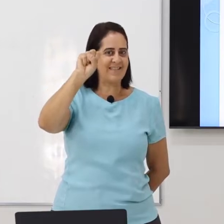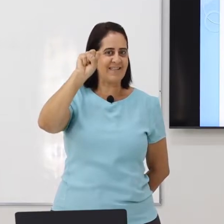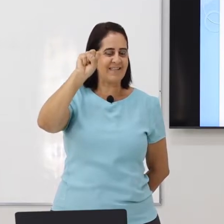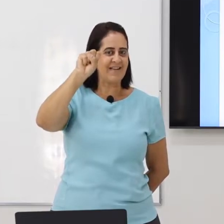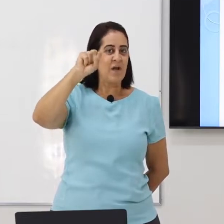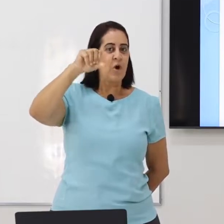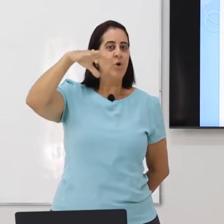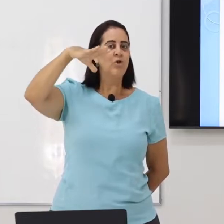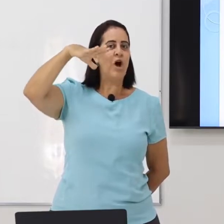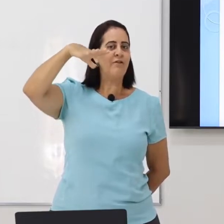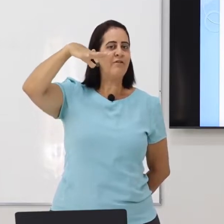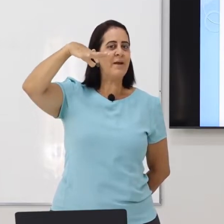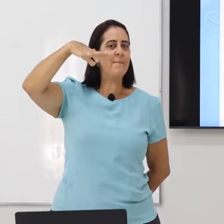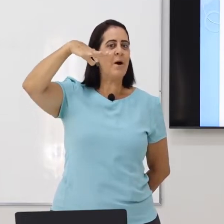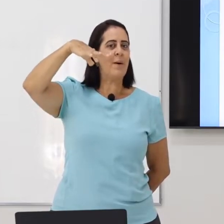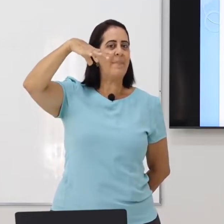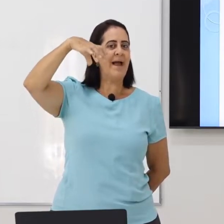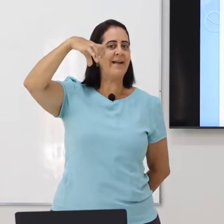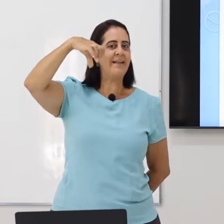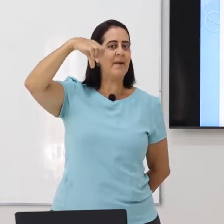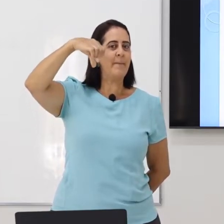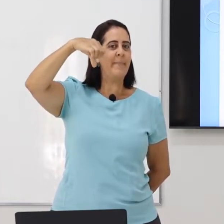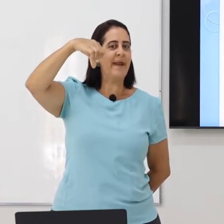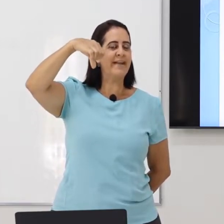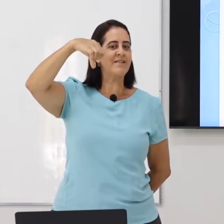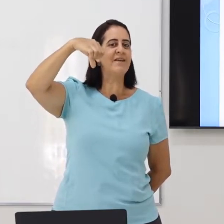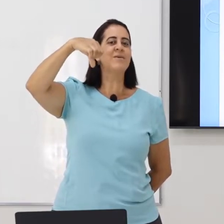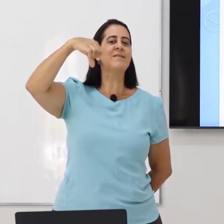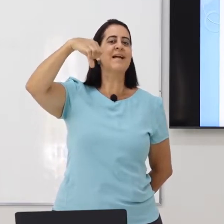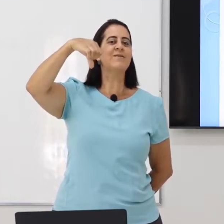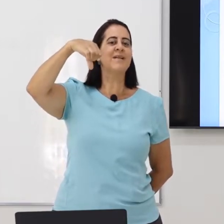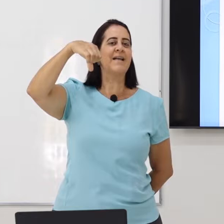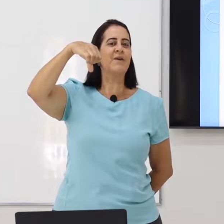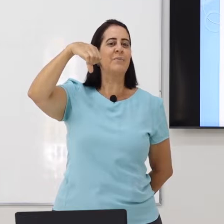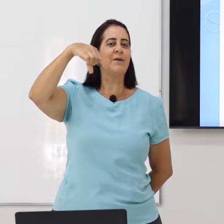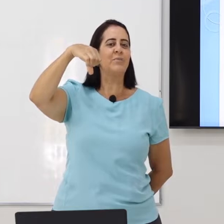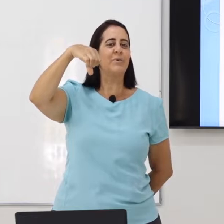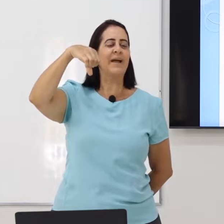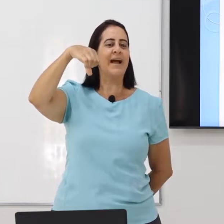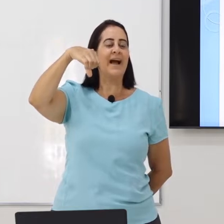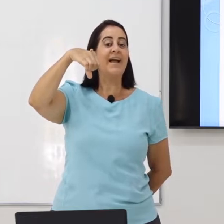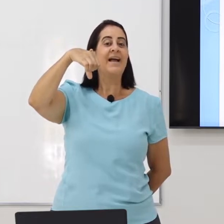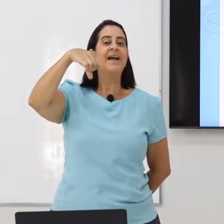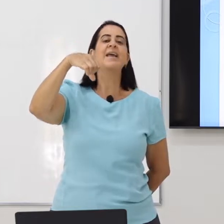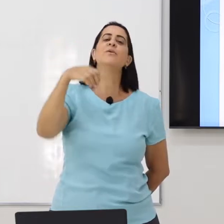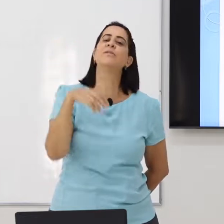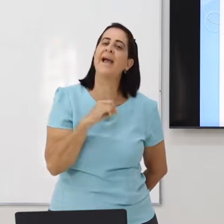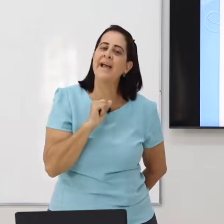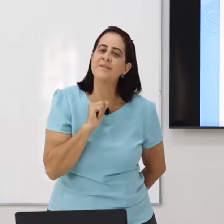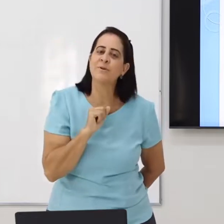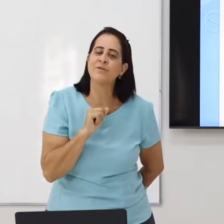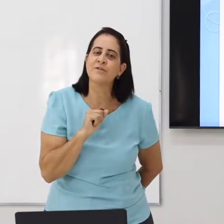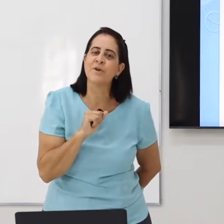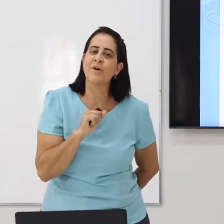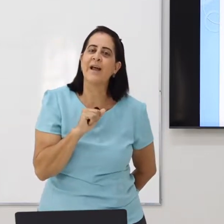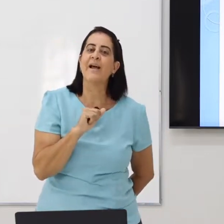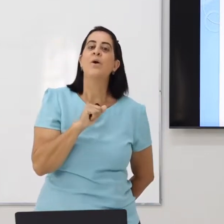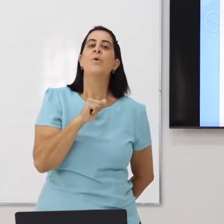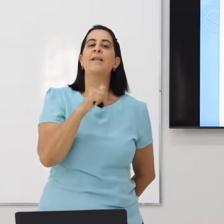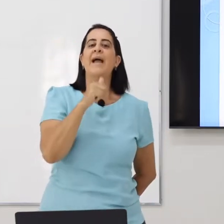S. O 9, mão aberta, prende os dedos aqui no meio do polegar. E o 10, professora? O 10